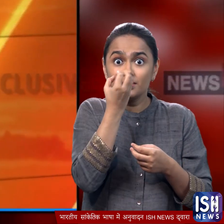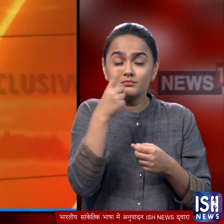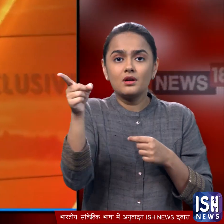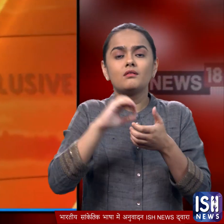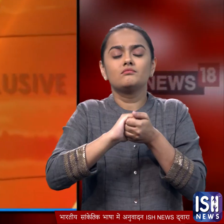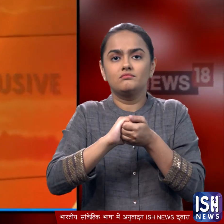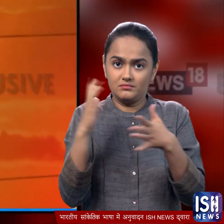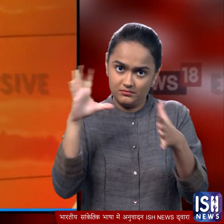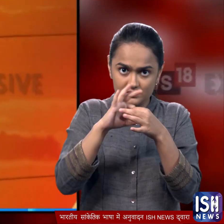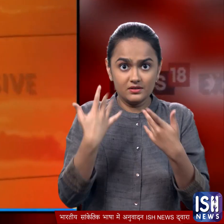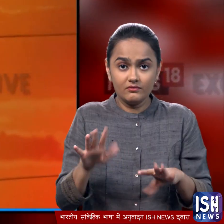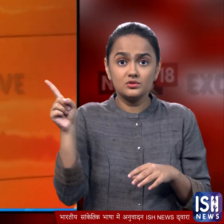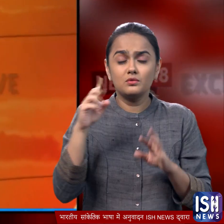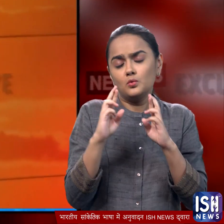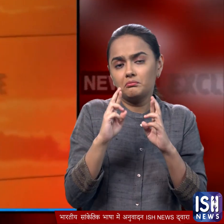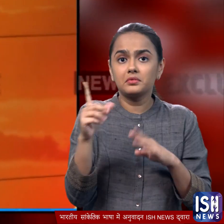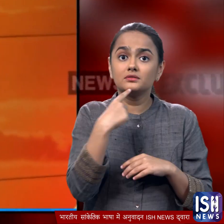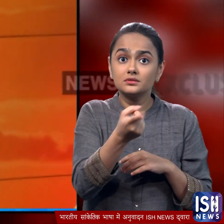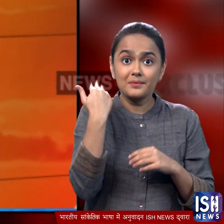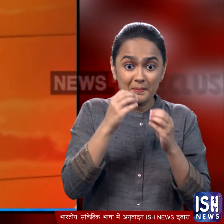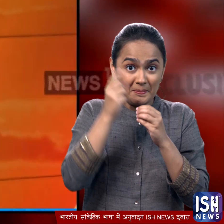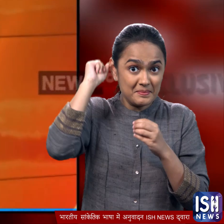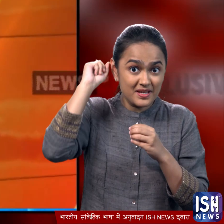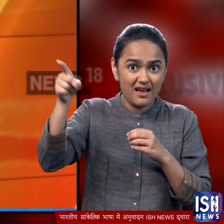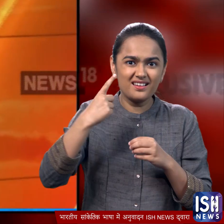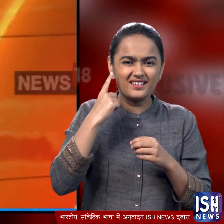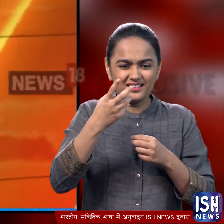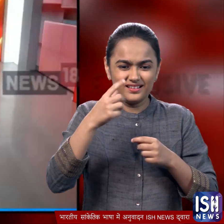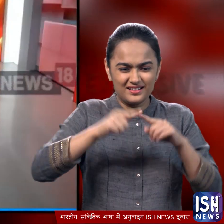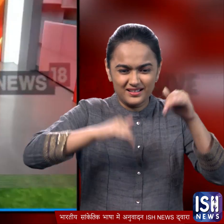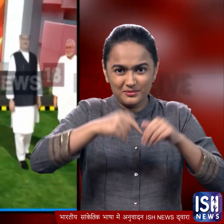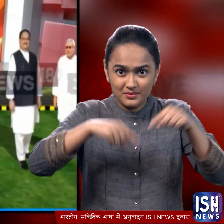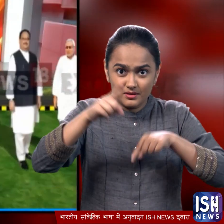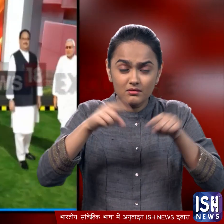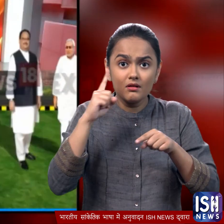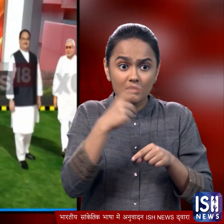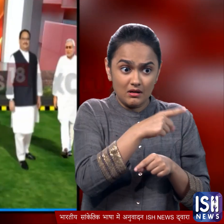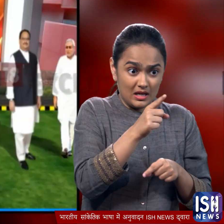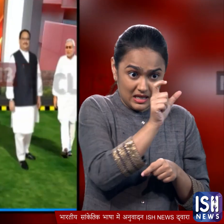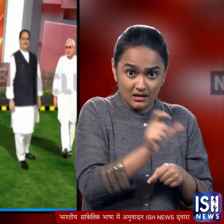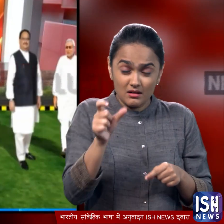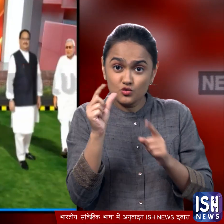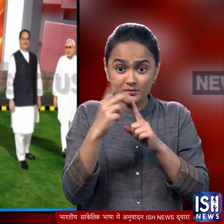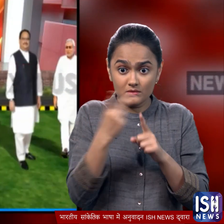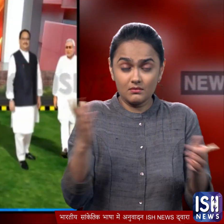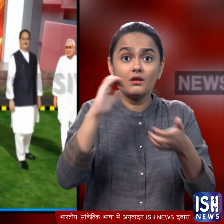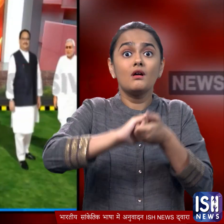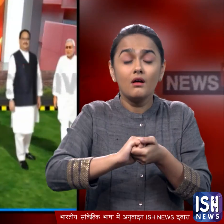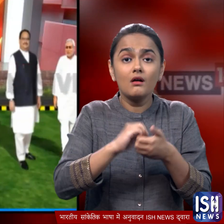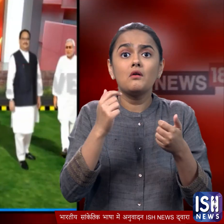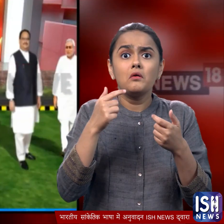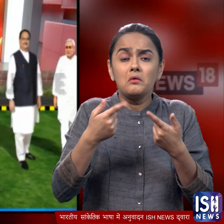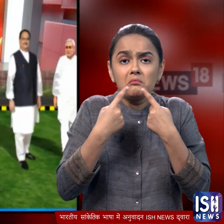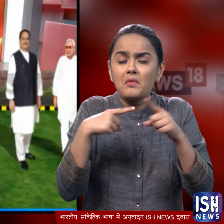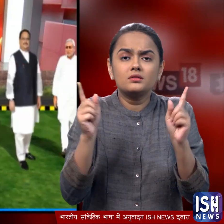बीजेपी के साथ गठबंधन किया है, उम्मीद जताई है उसकी। बिहार की सत्ता में सहयोगी जेडीयू और बीजेपी के बीच यूपी चुनाव के लिए अभी